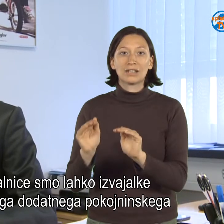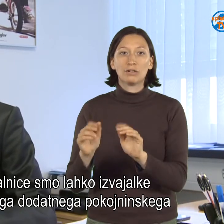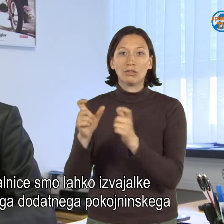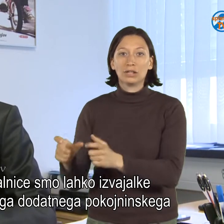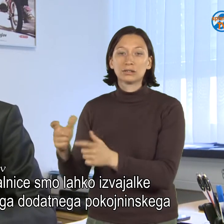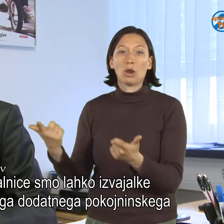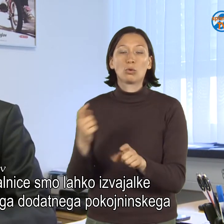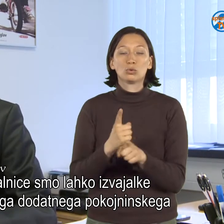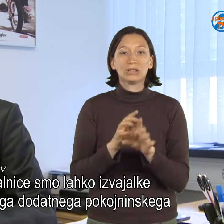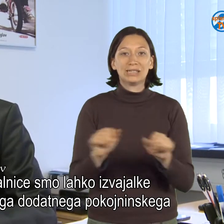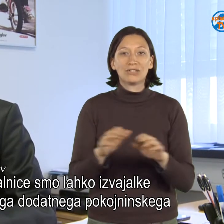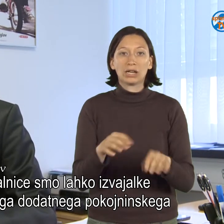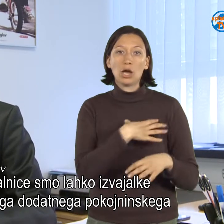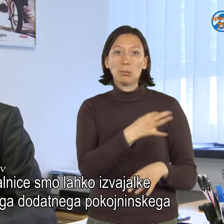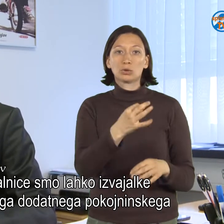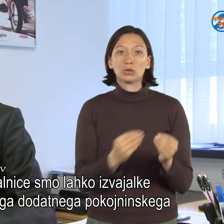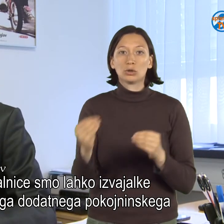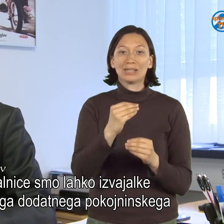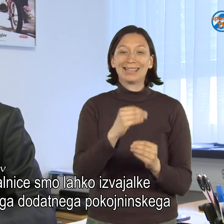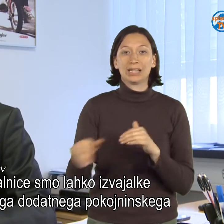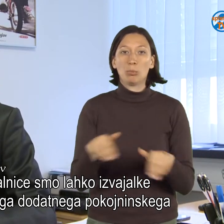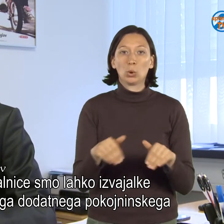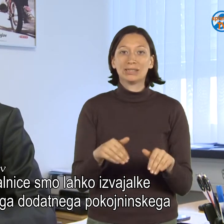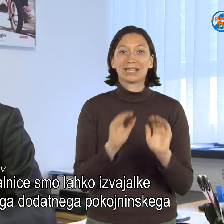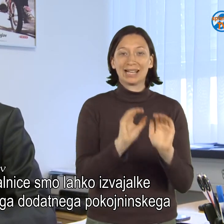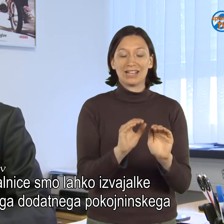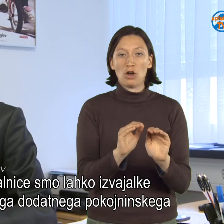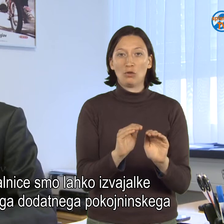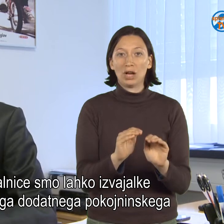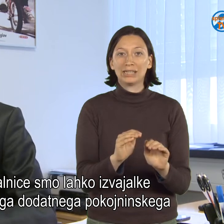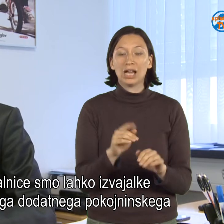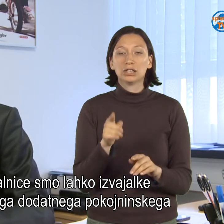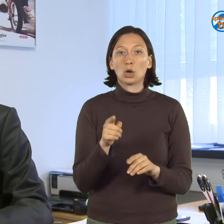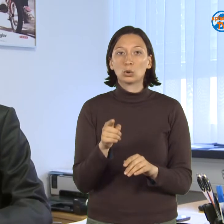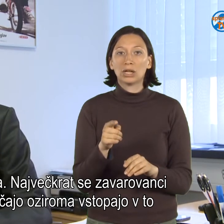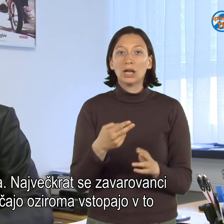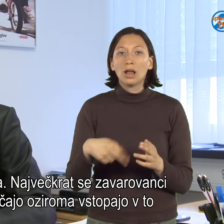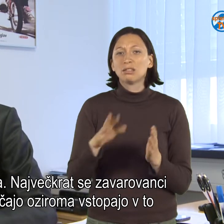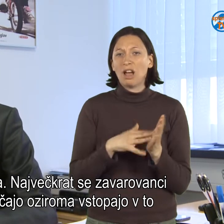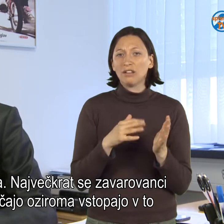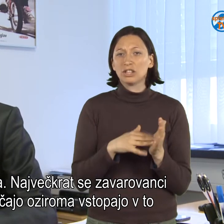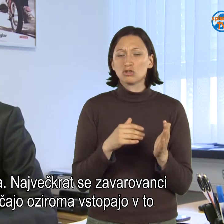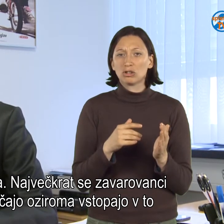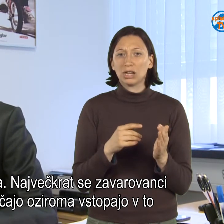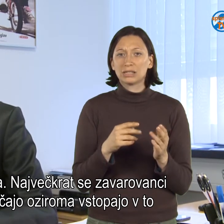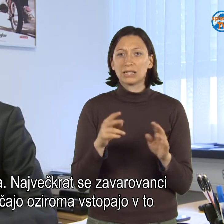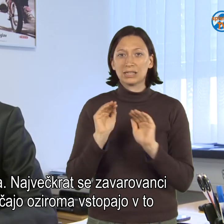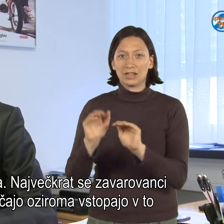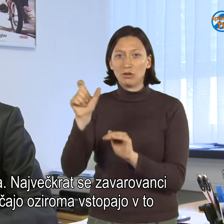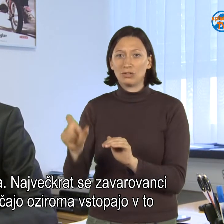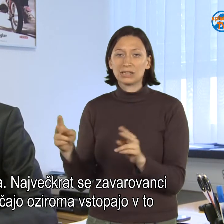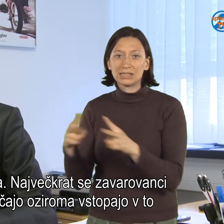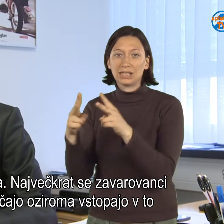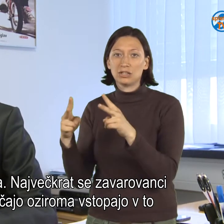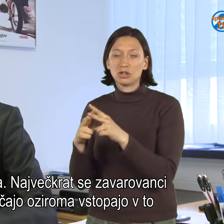Zavarovalnice smo lahko tudi izvajalke prostovoljnega dodatnega pokojninskega zavarovanja, tako da največkrat se zavarovanci s tem